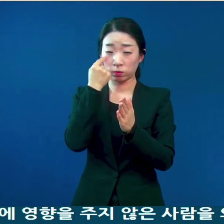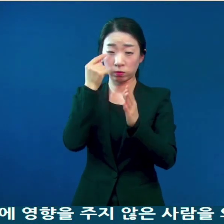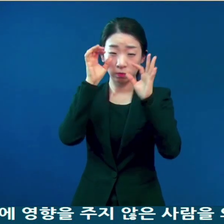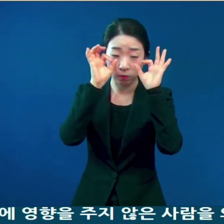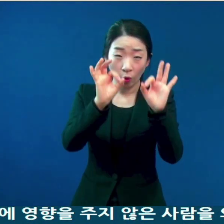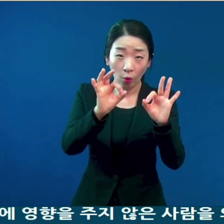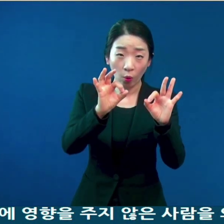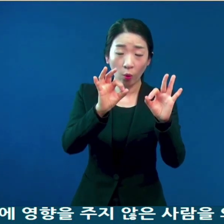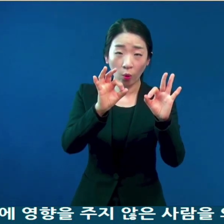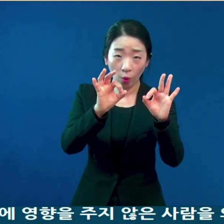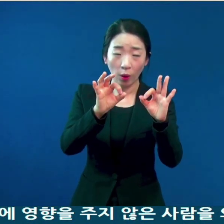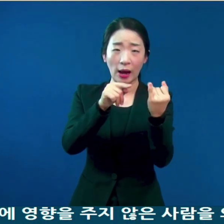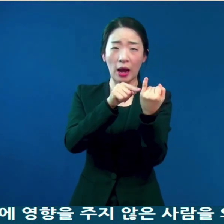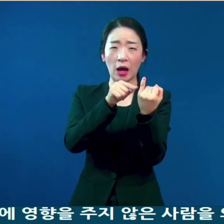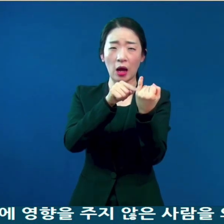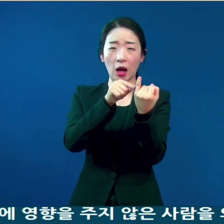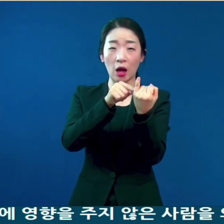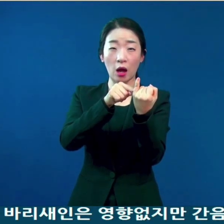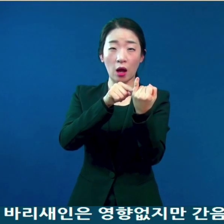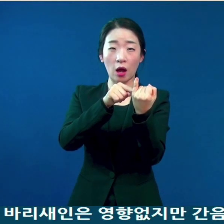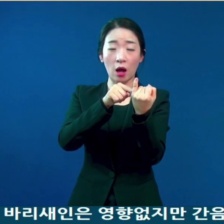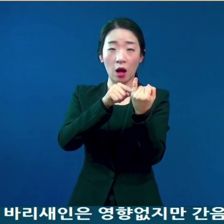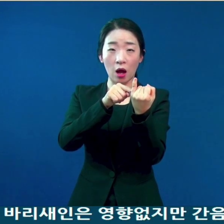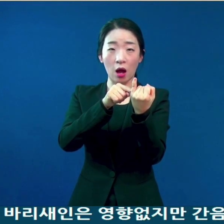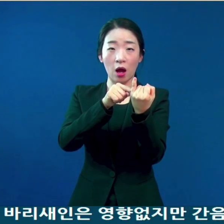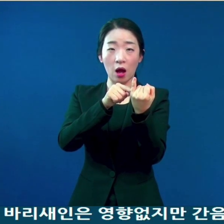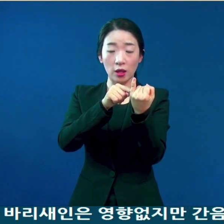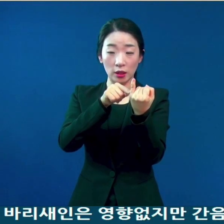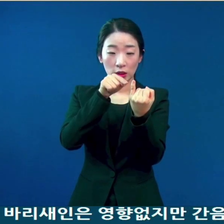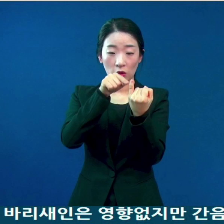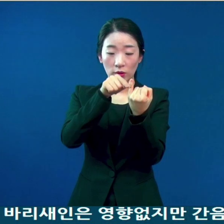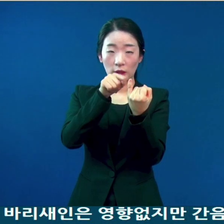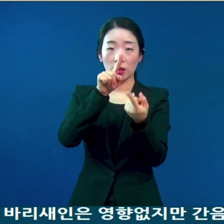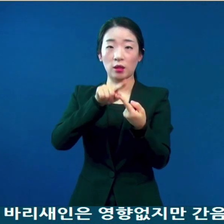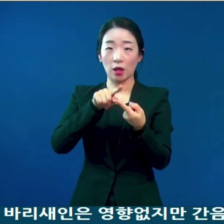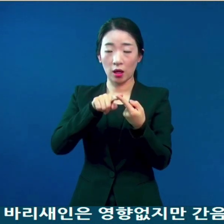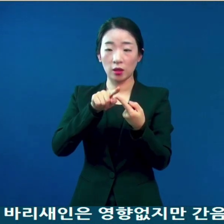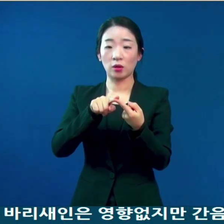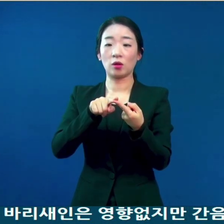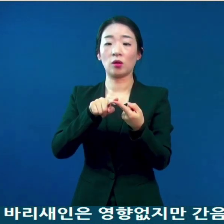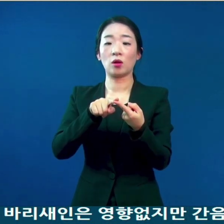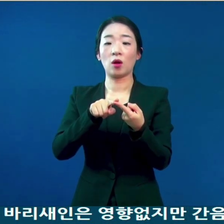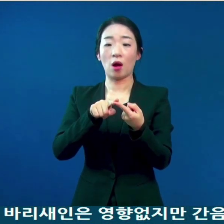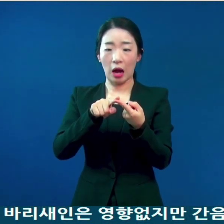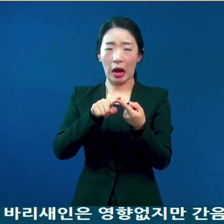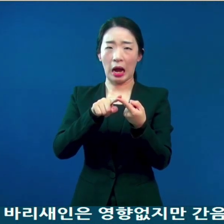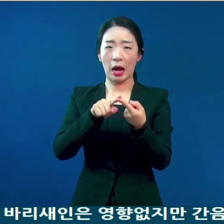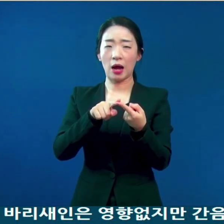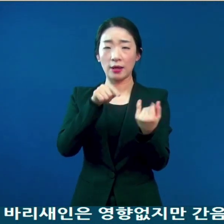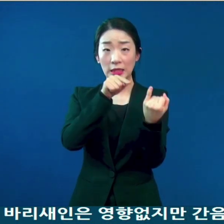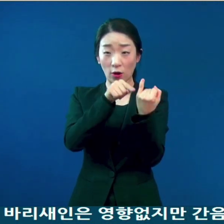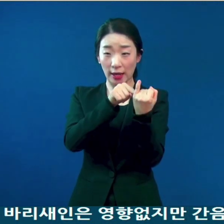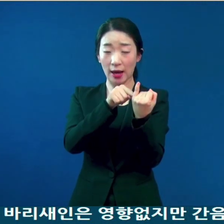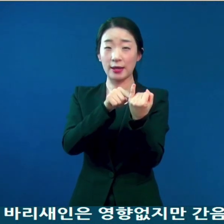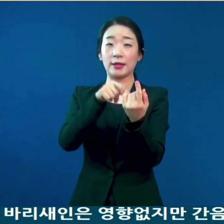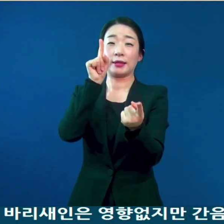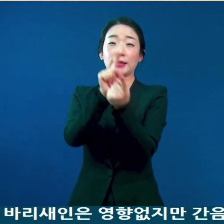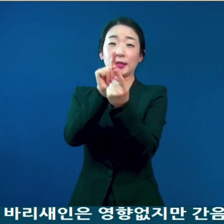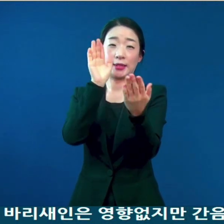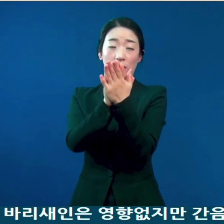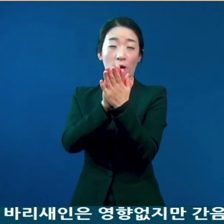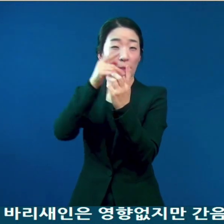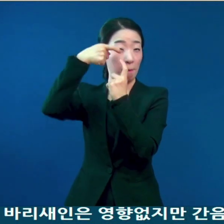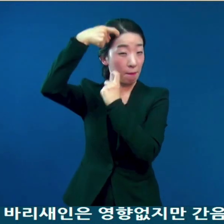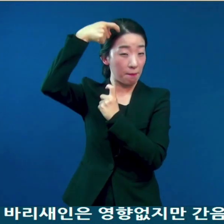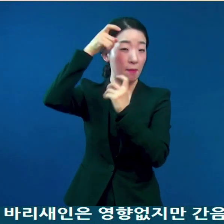그 현장에서 분명히 경험했기 때문에 이 사실은 틀림없이 맞습니다, 내 생명을